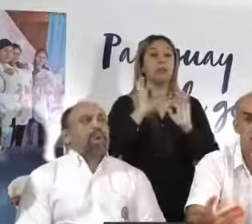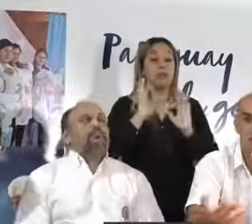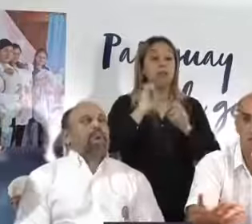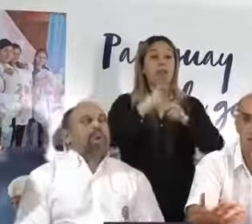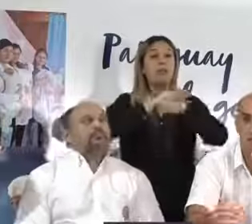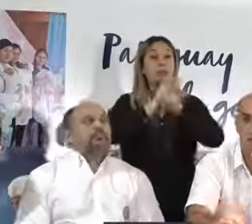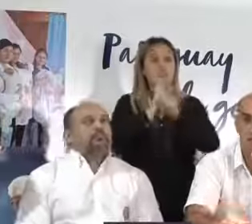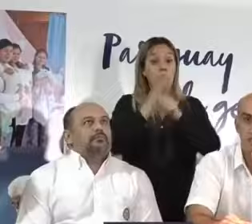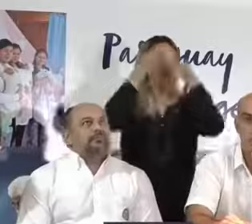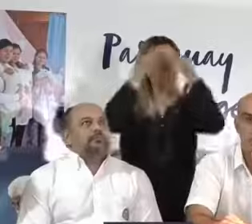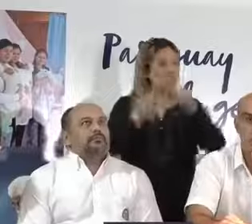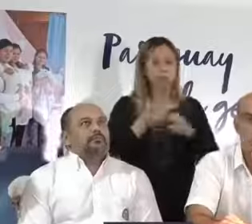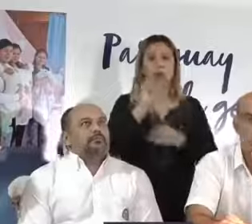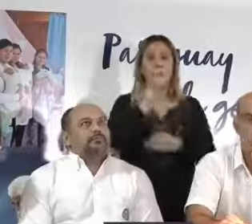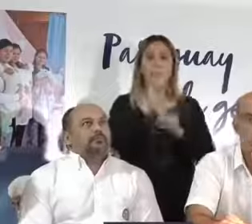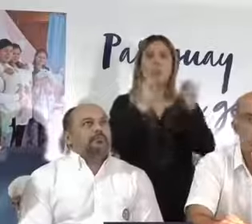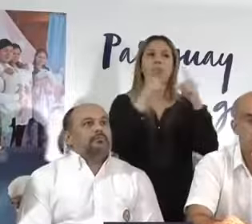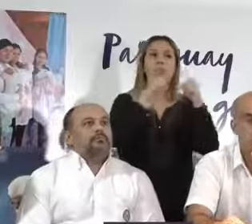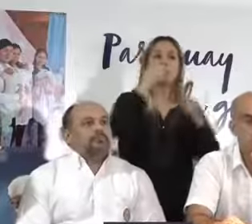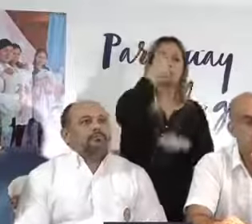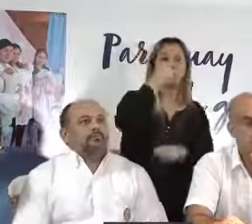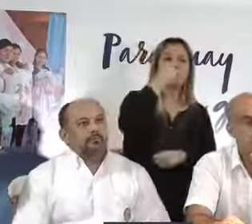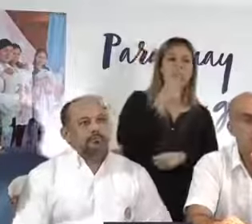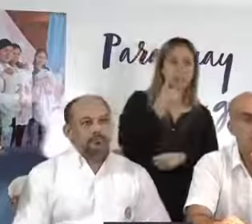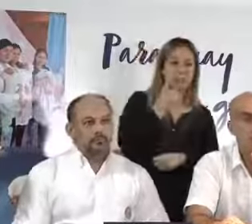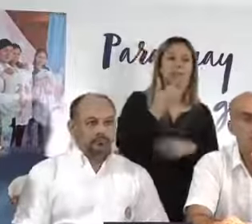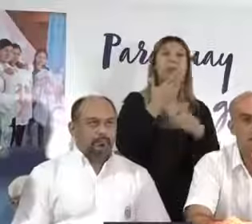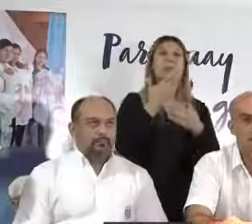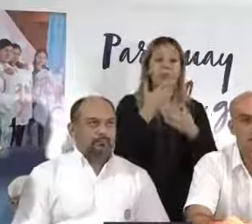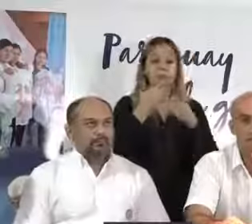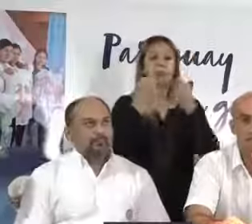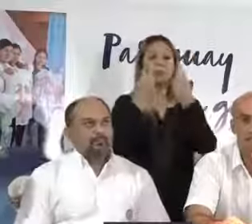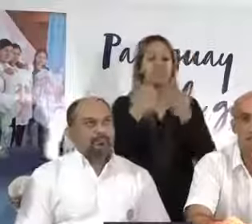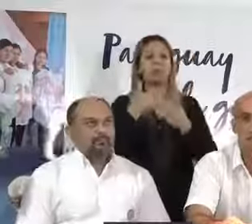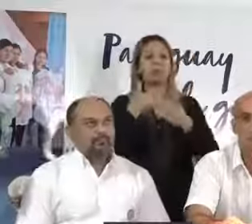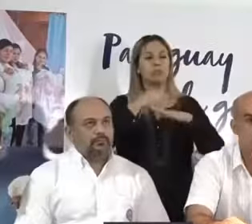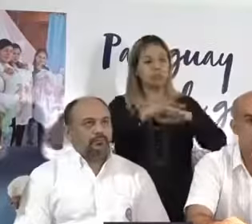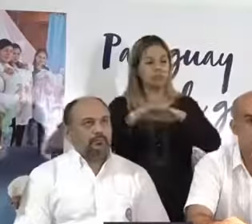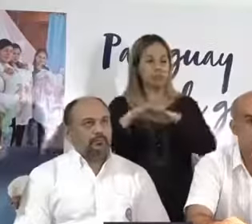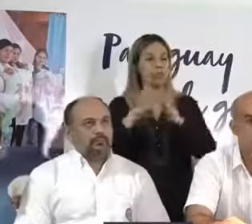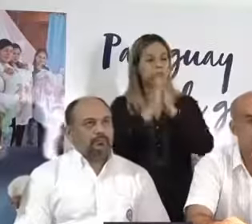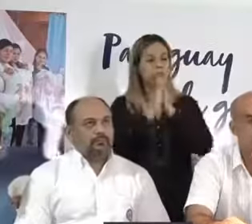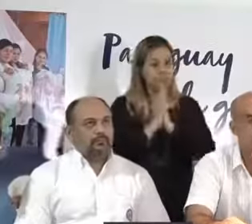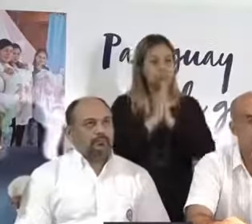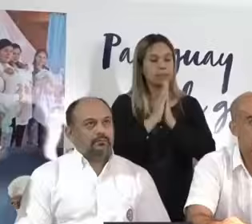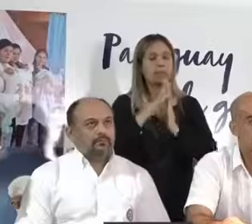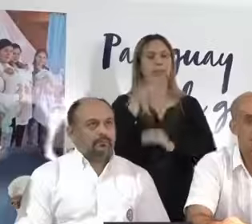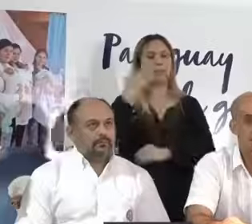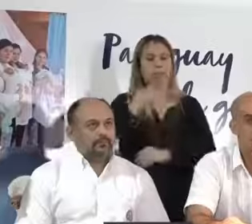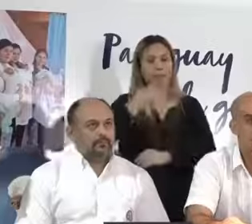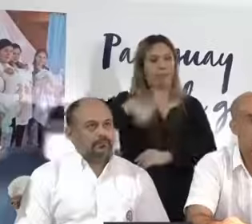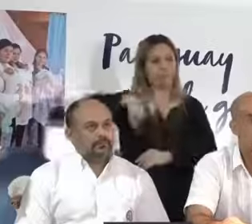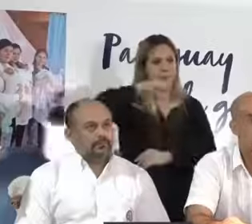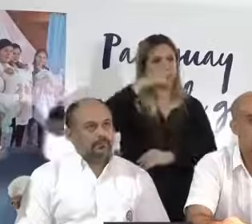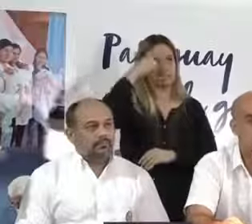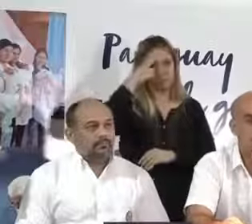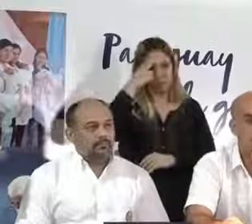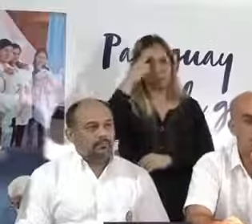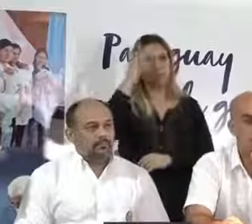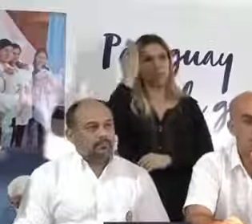circulando y asumiéndose como nuevos casos. Así que por eso es que estoy enfatizando mucho la necesidad de que trabajemos de